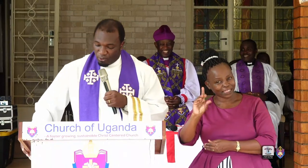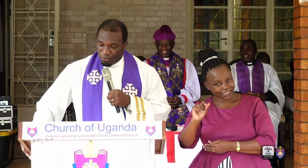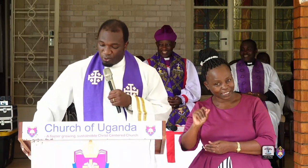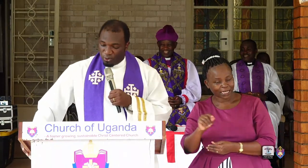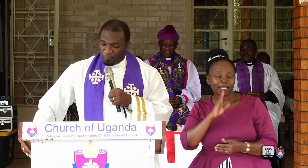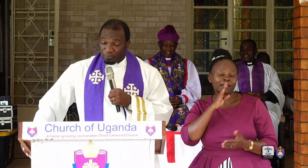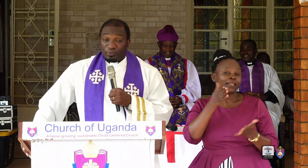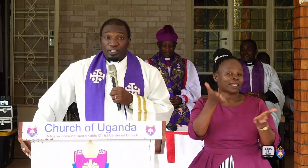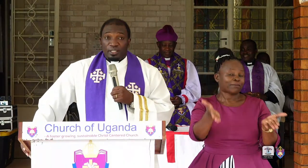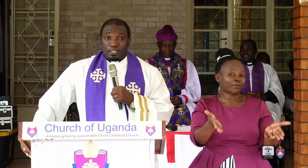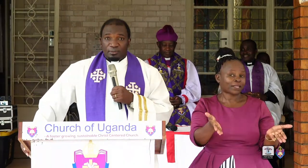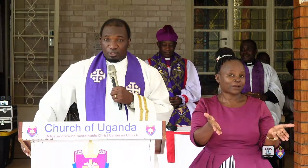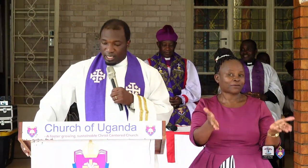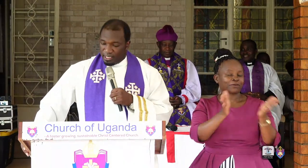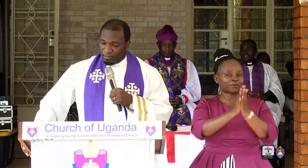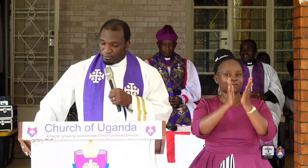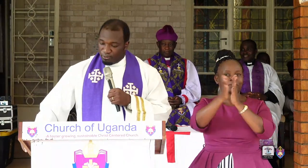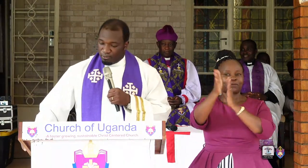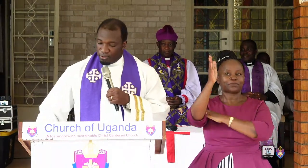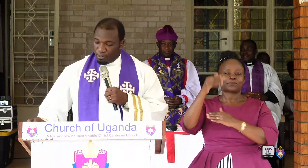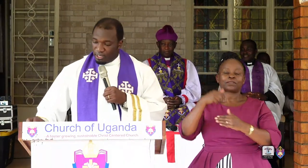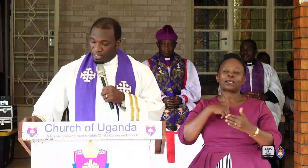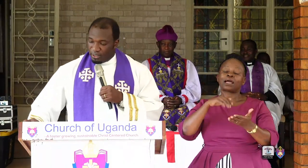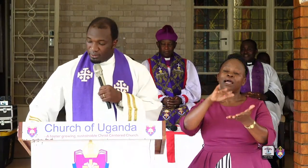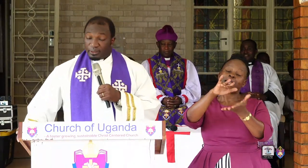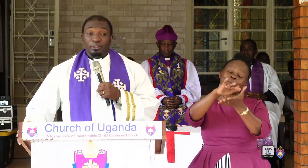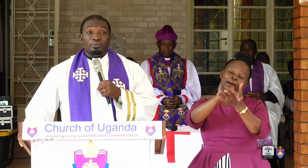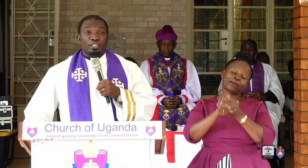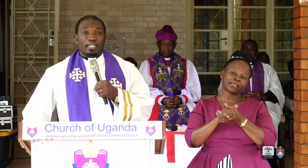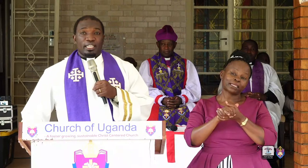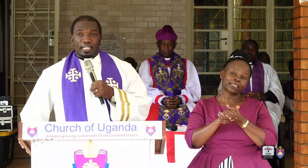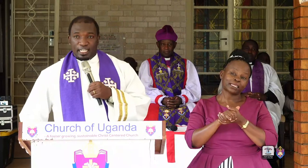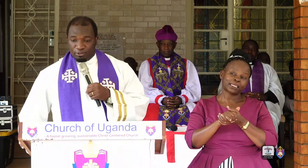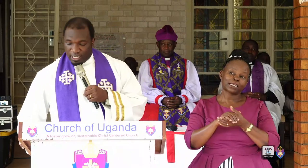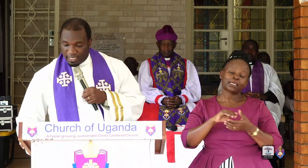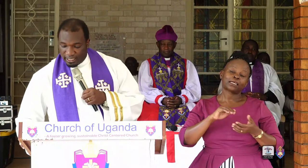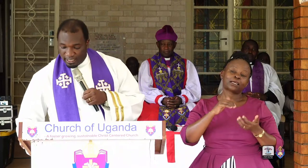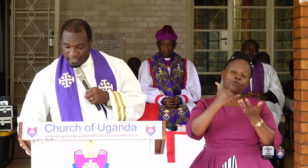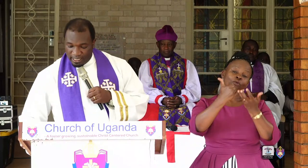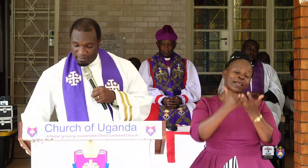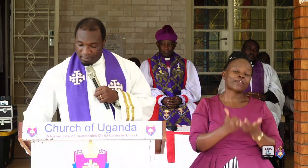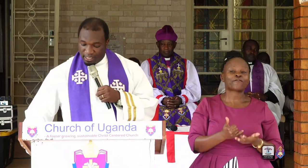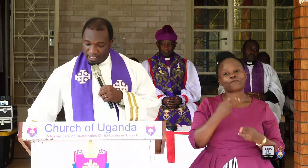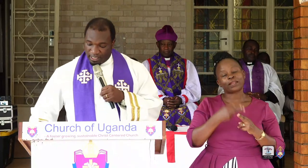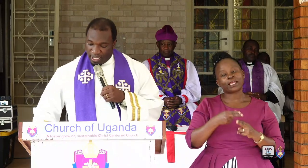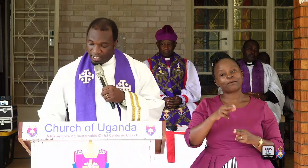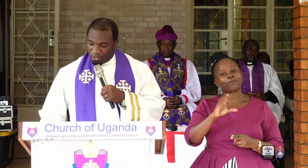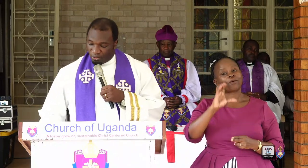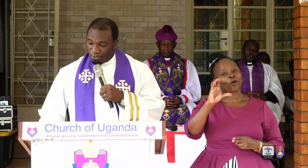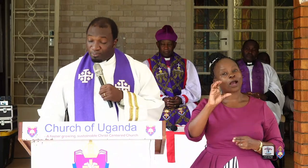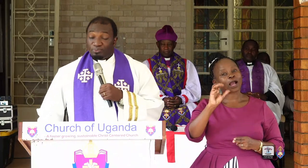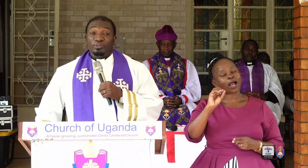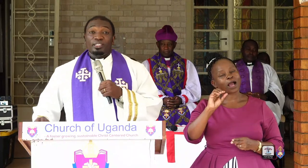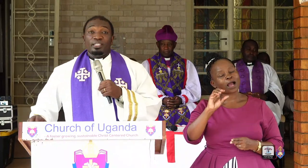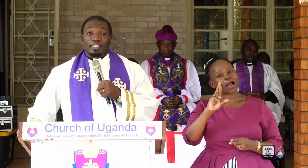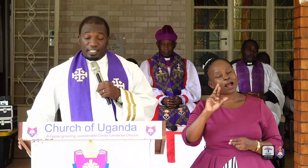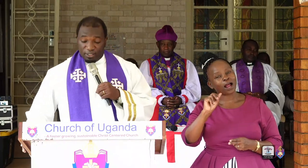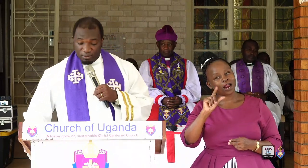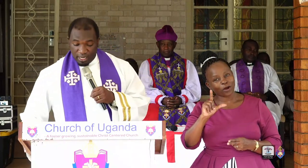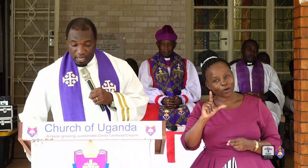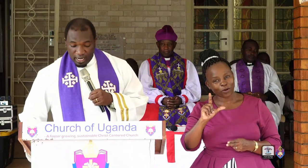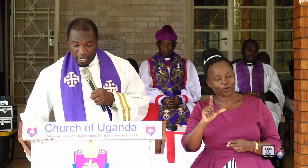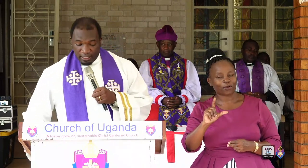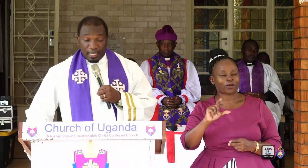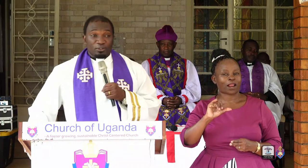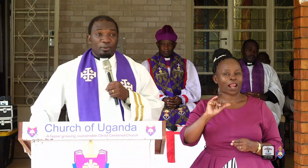uu. Ni musajja mufumbo, mchala ye Caroline, dembe ya Yesu. Era